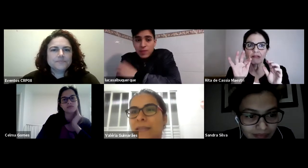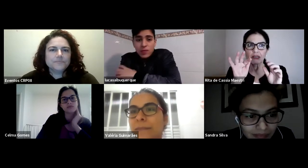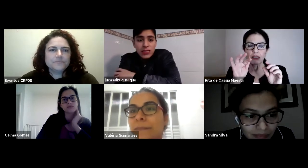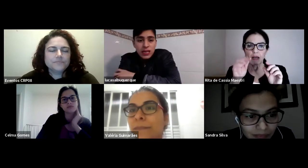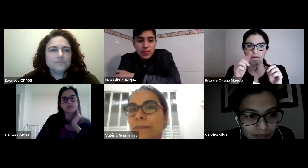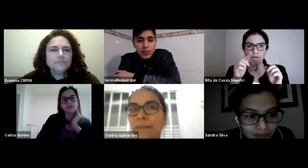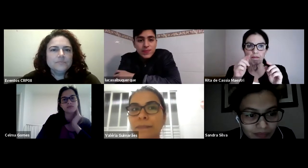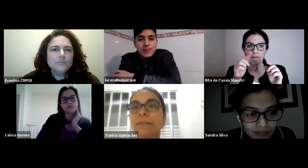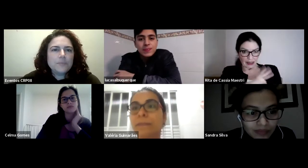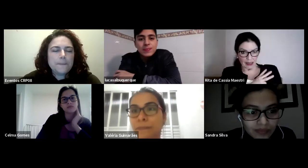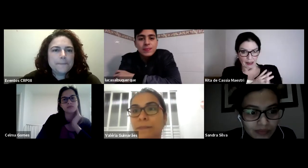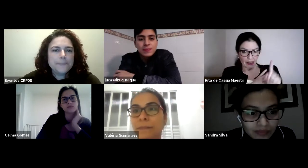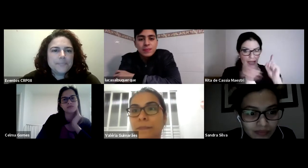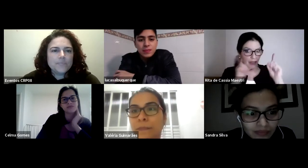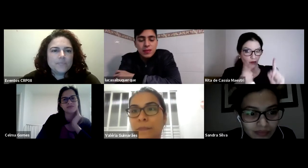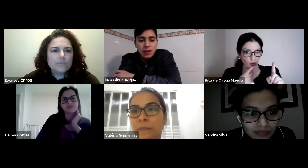Um exemplo.